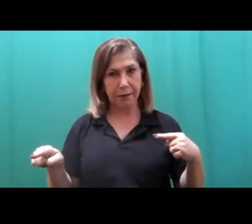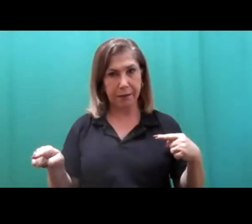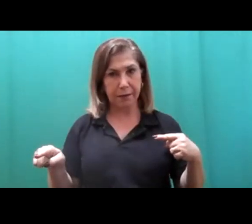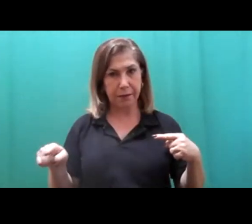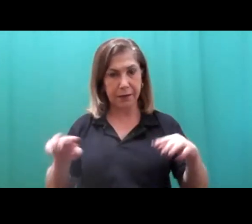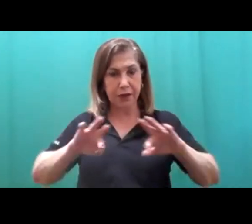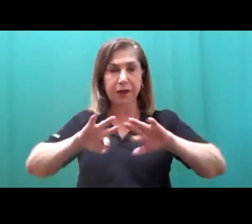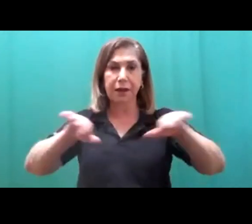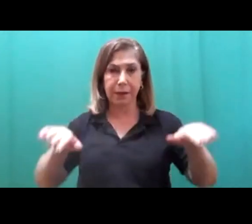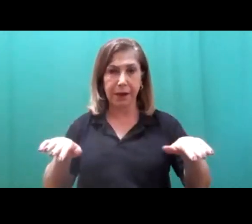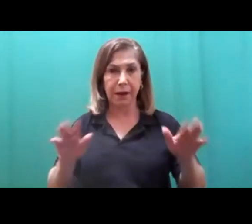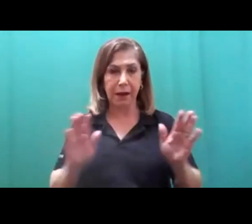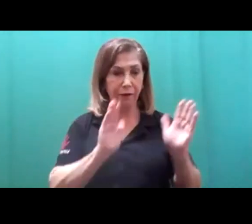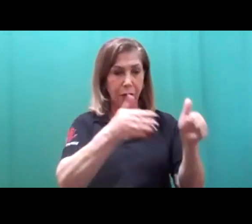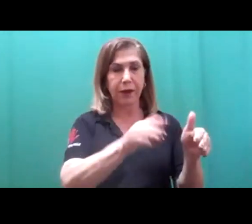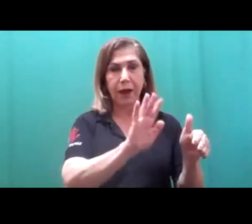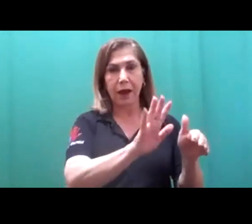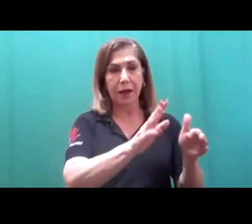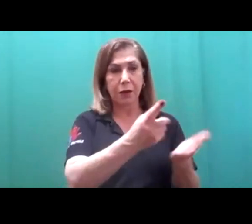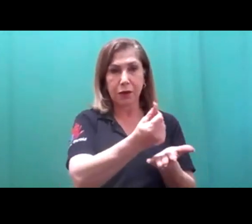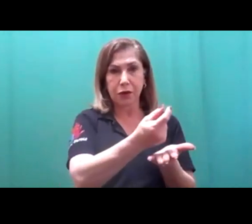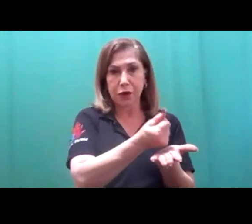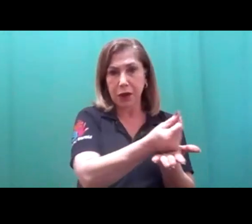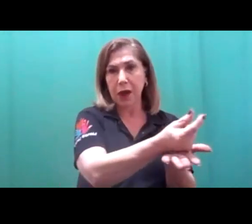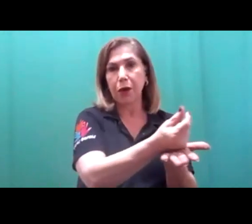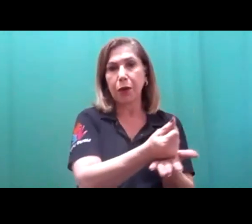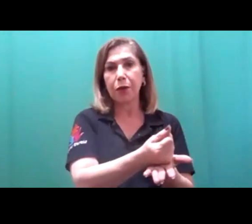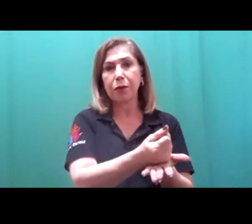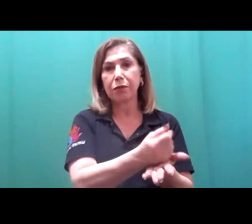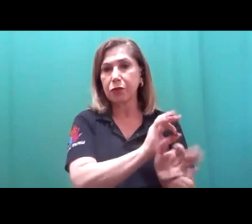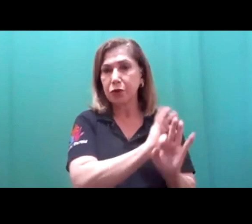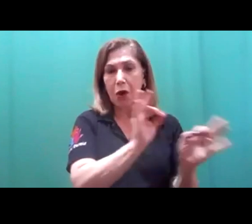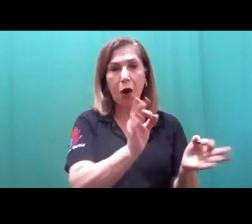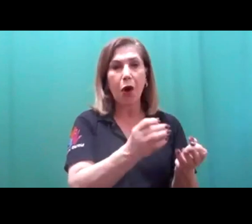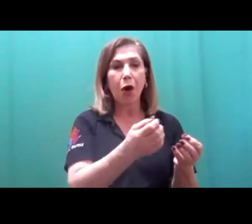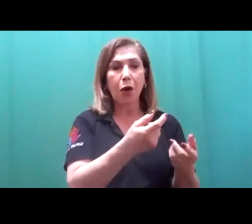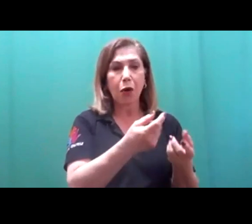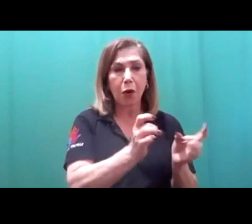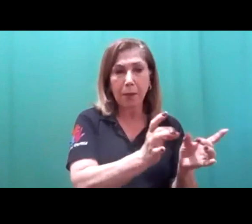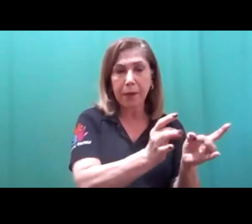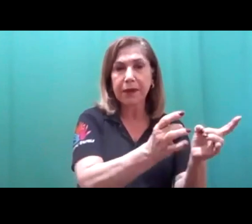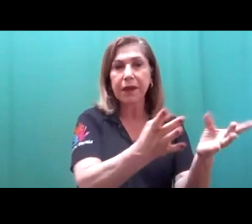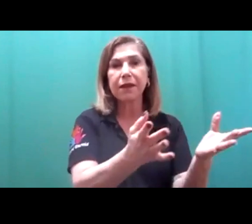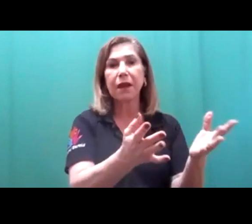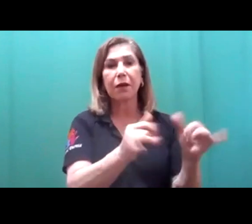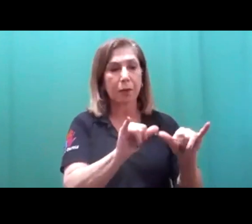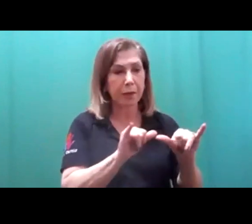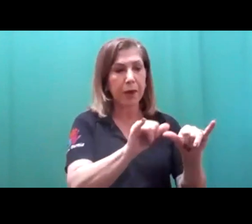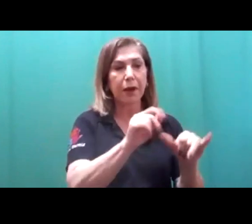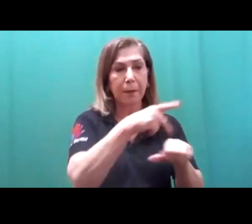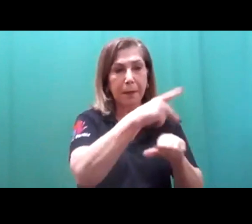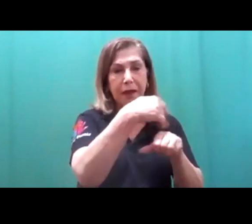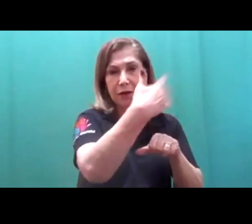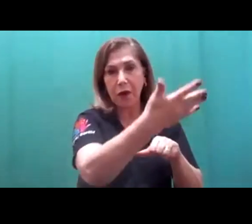são princípios voltados ao mercado capitalista, de produção de commodities, de comercialização para o mercado externo